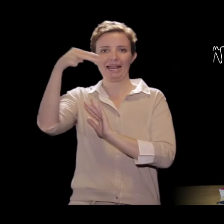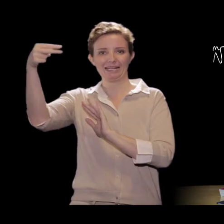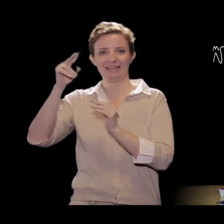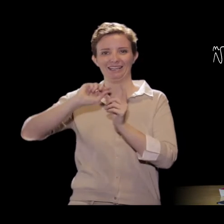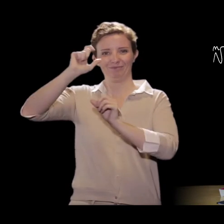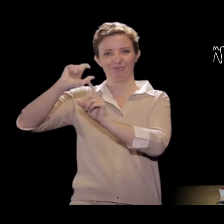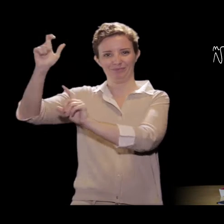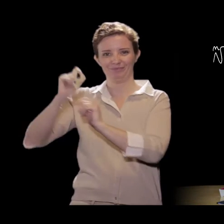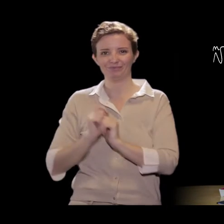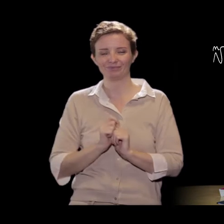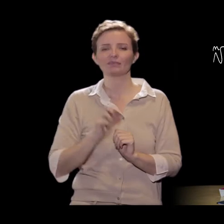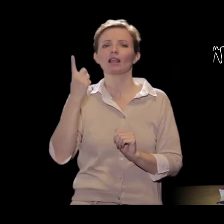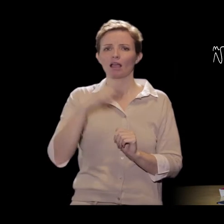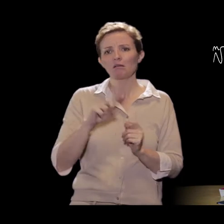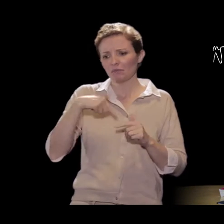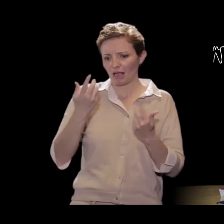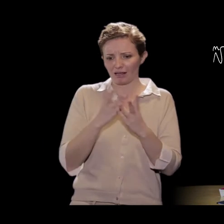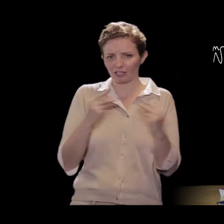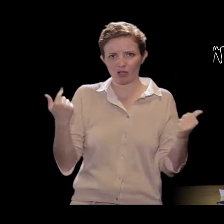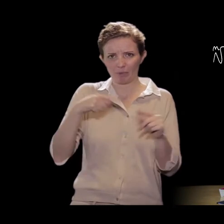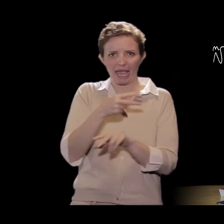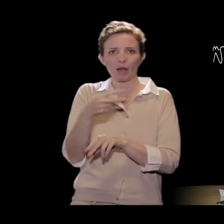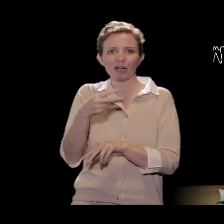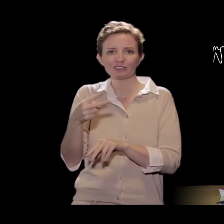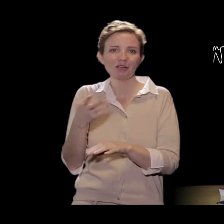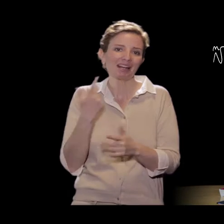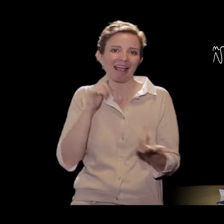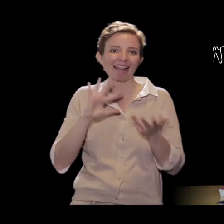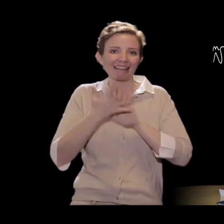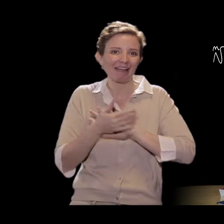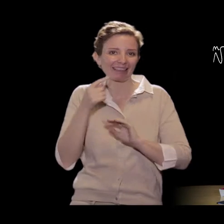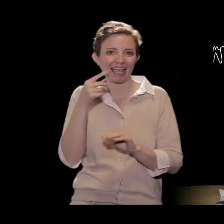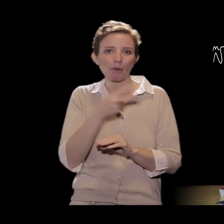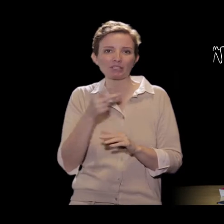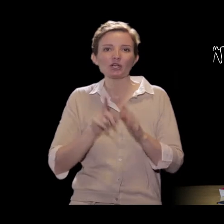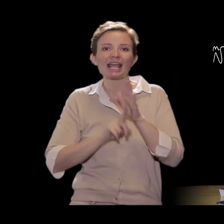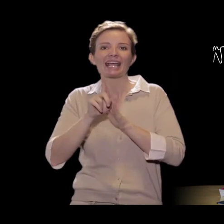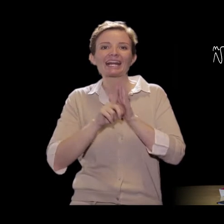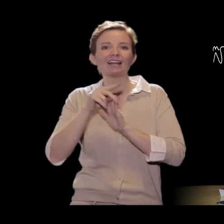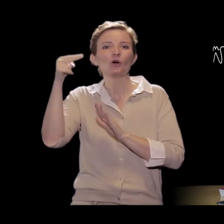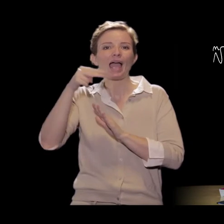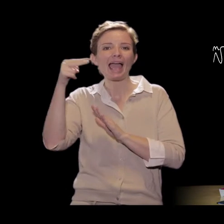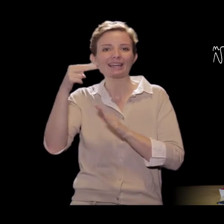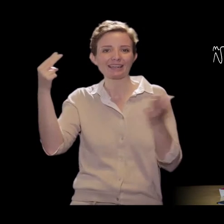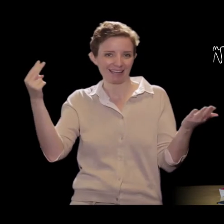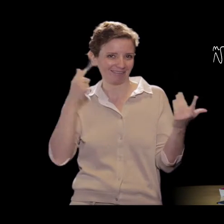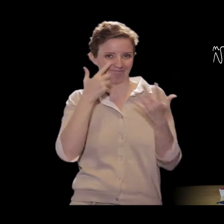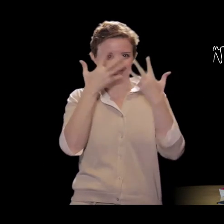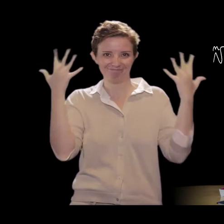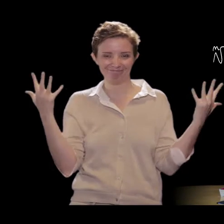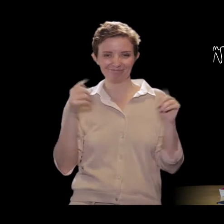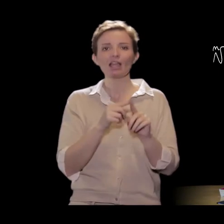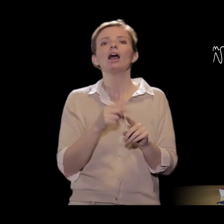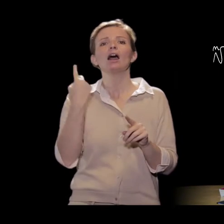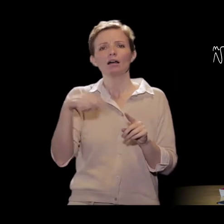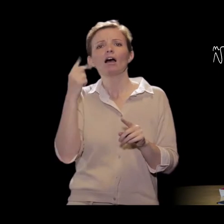va a risolvere questa equazione che diventa un'equazione di grado n evidentemente trovare